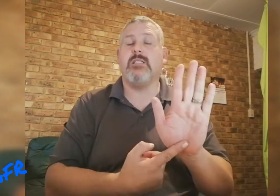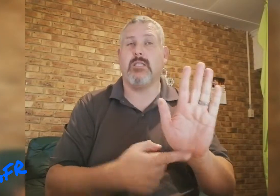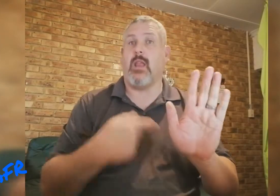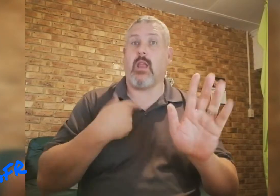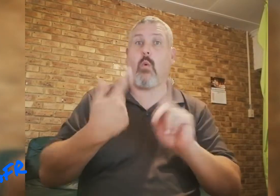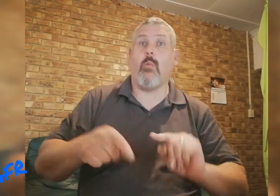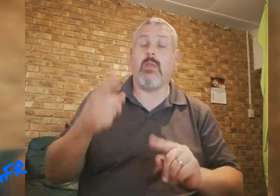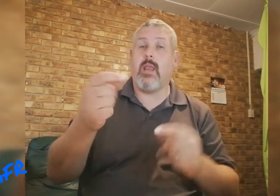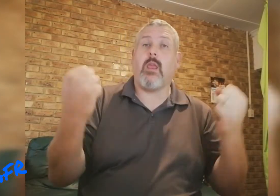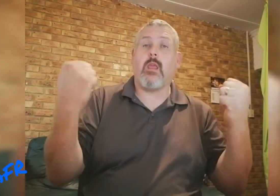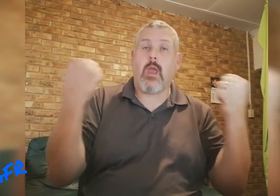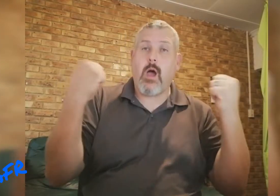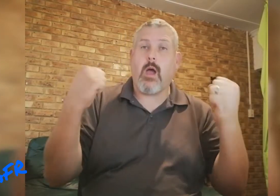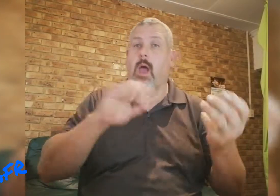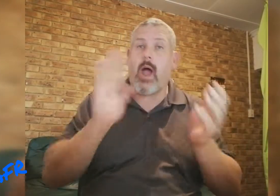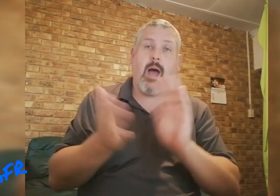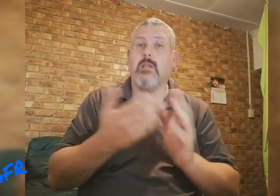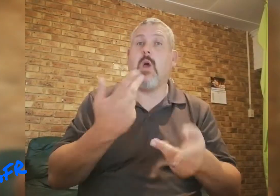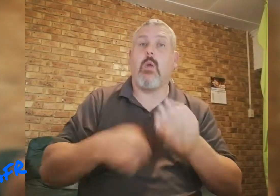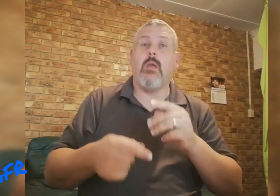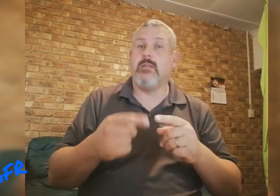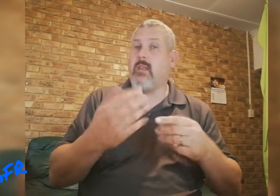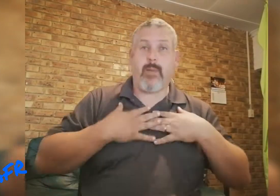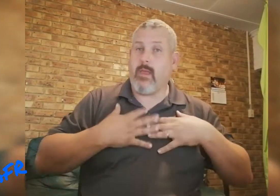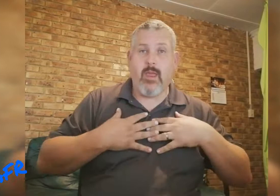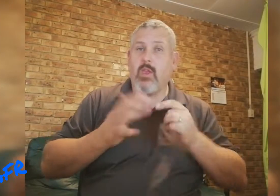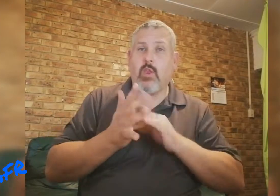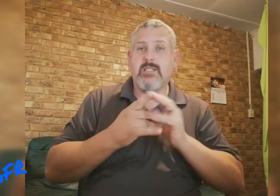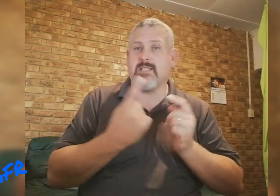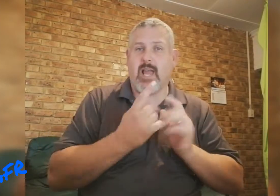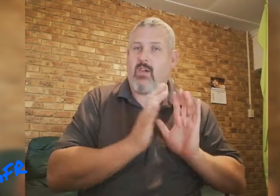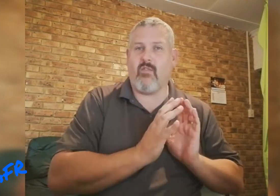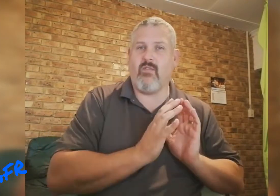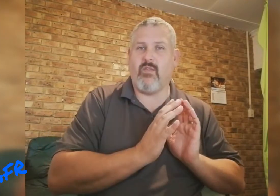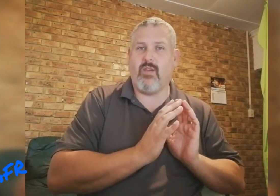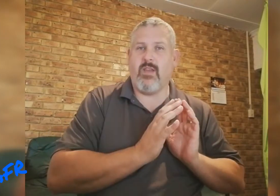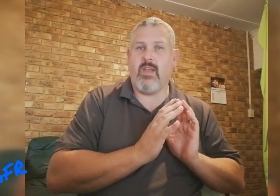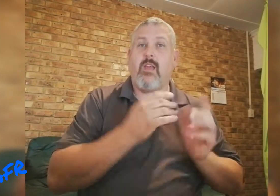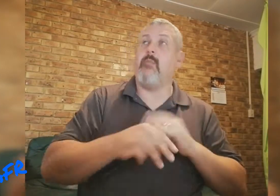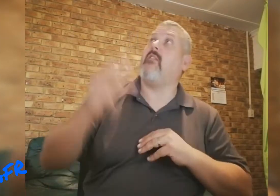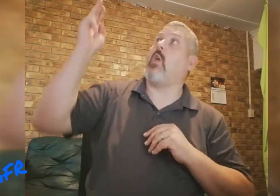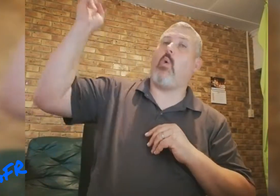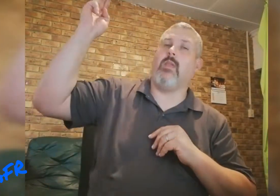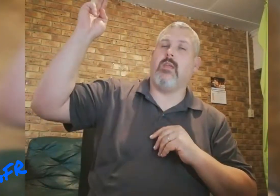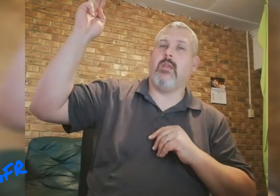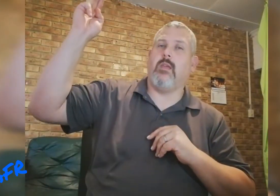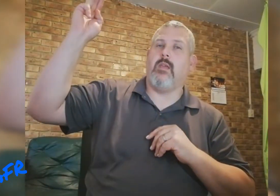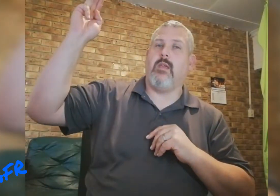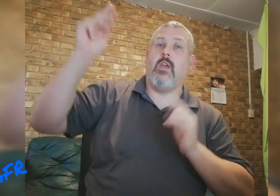wys, het kom die kraag, alles, nie by Jesus self, maar van God.